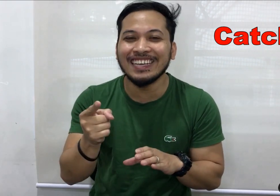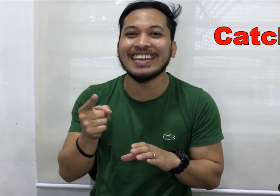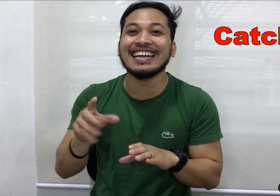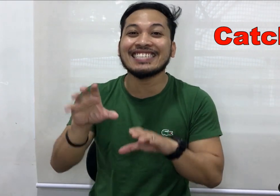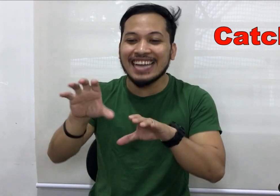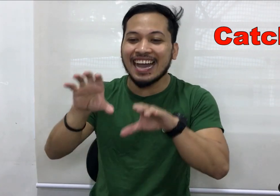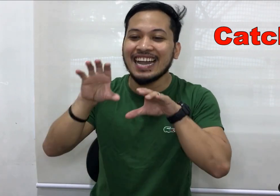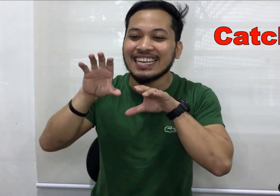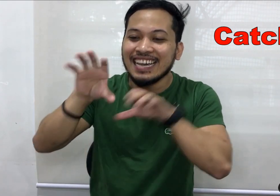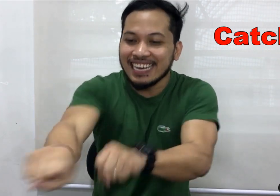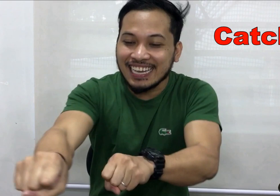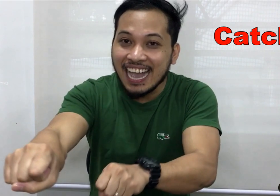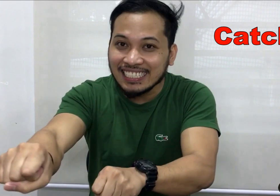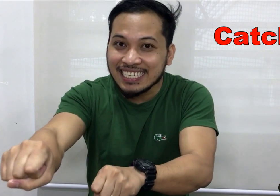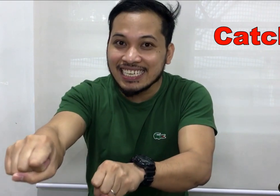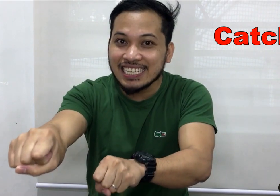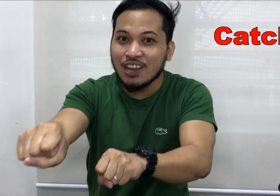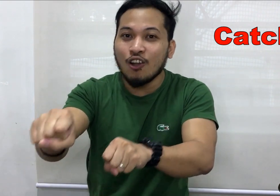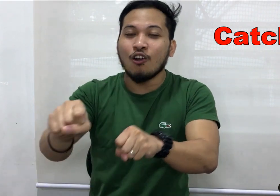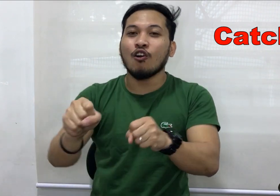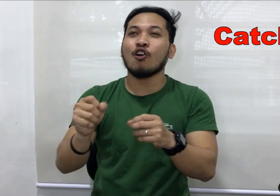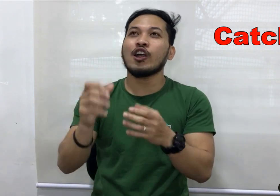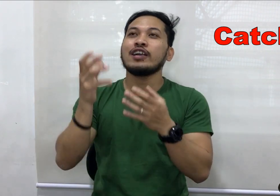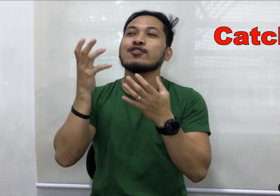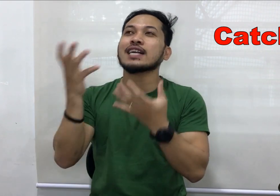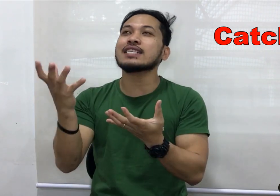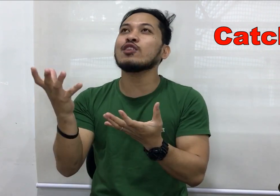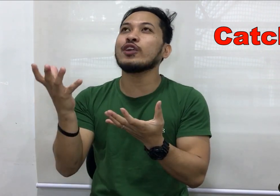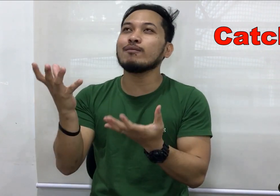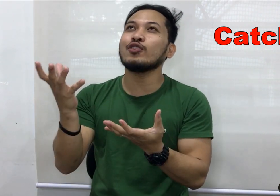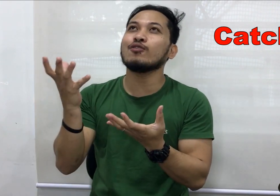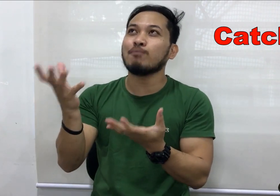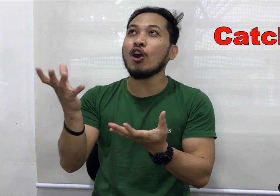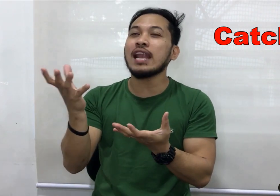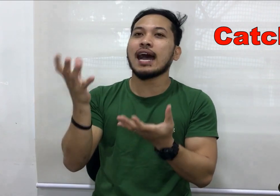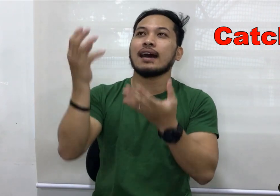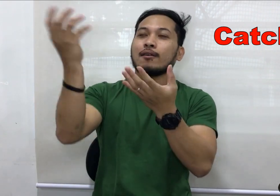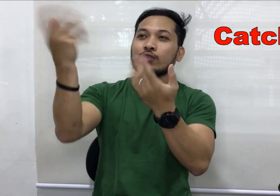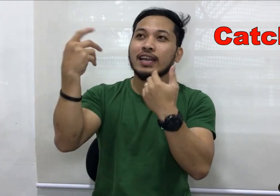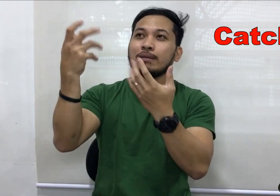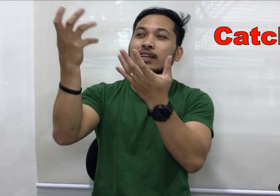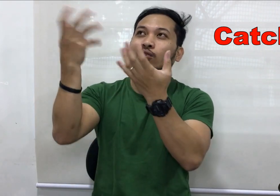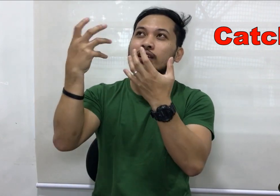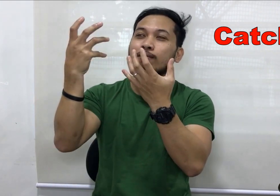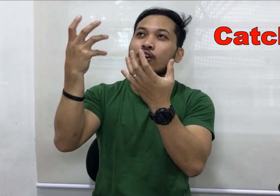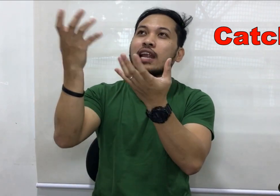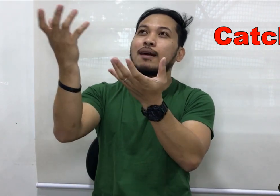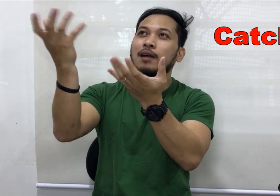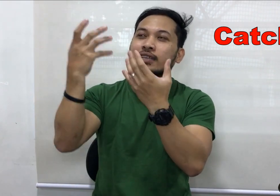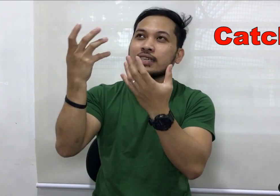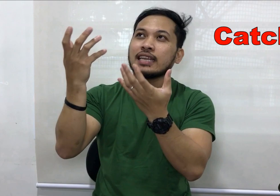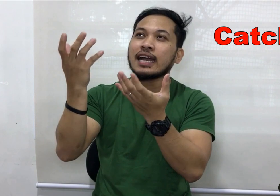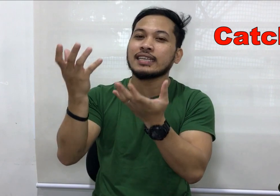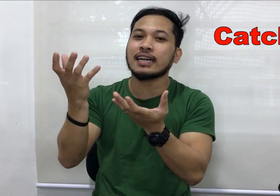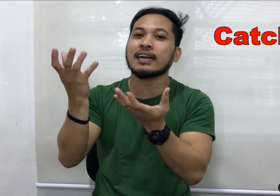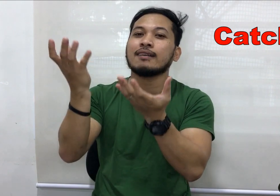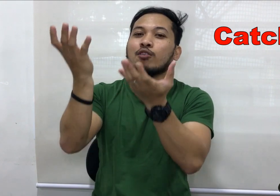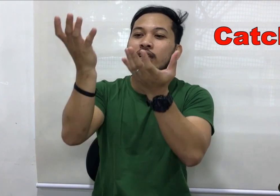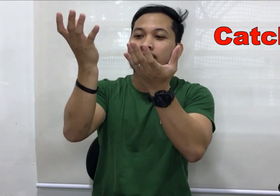manguhuli ka ng isda. Ayan, catch. Or yung sasaluhin mo yung bola. Kunwari, binato ka ng bola, sinagis lang ka ng bola,